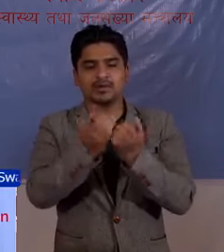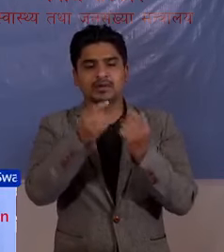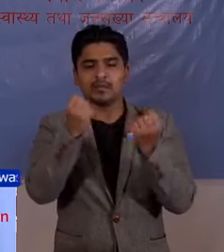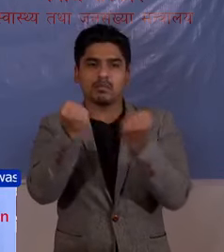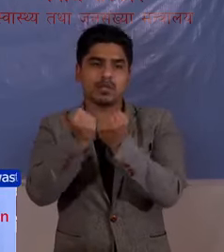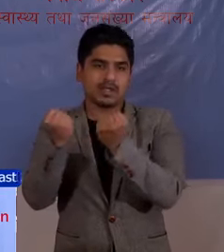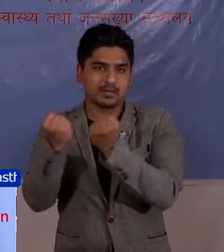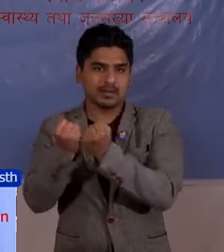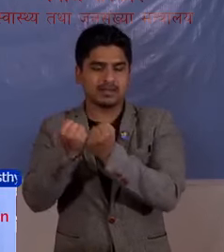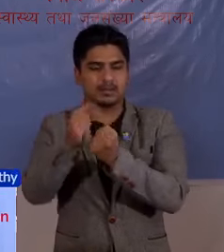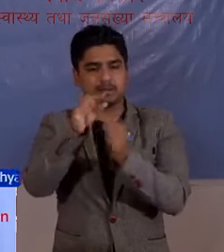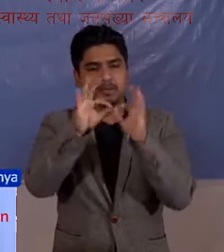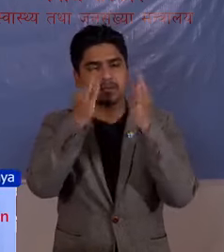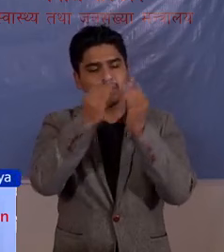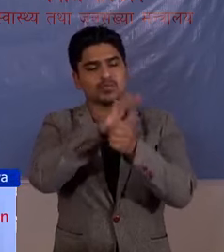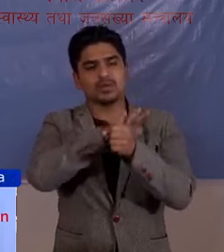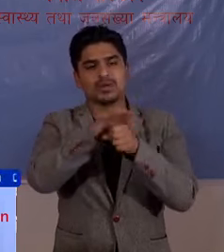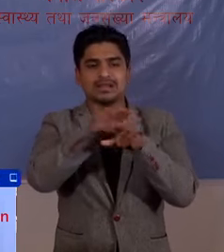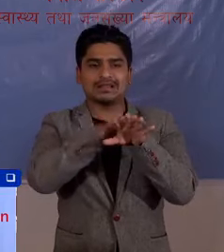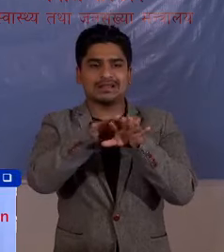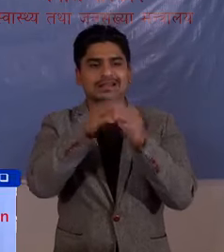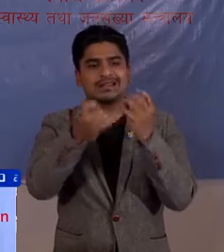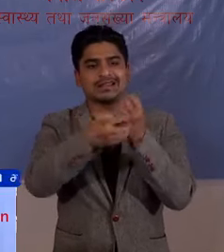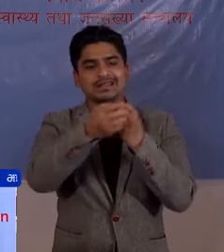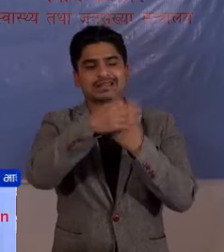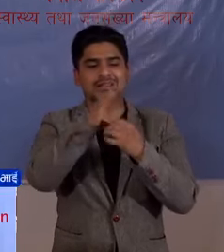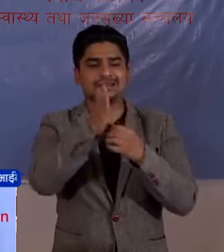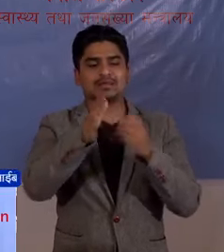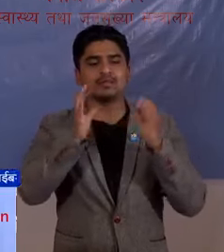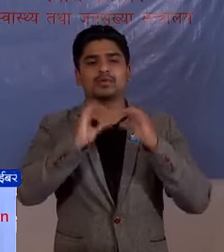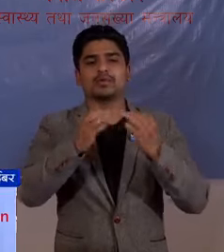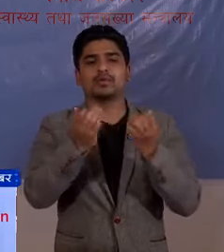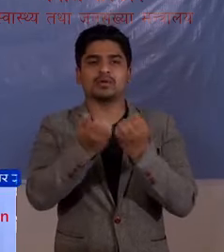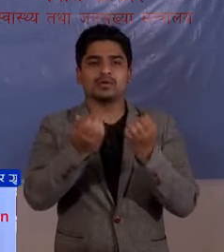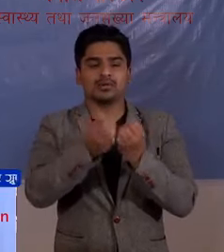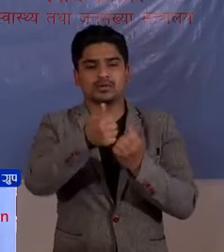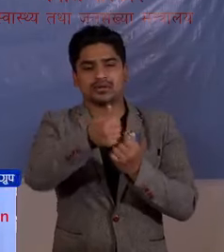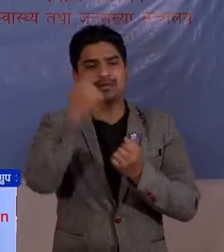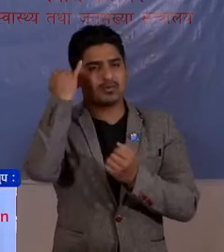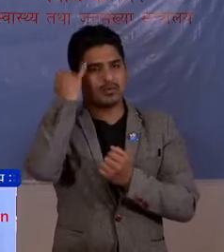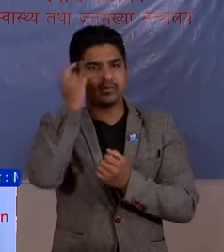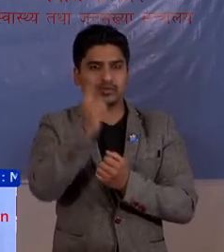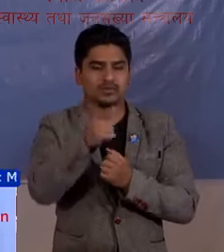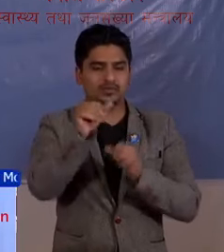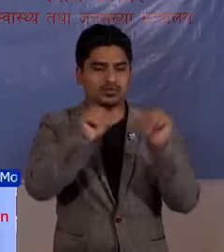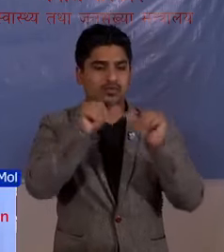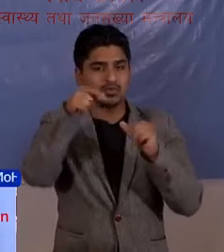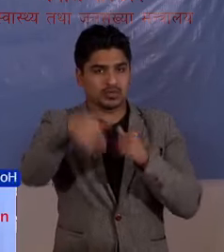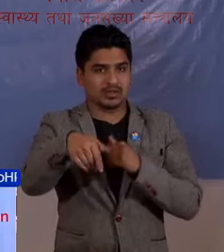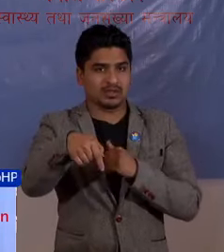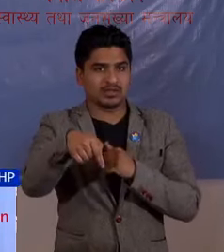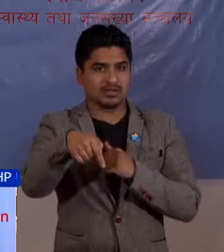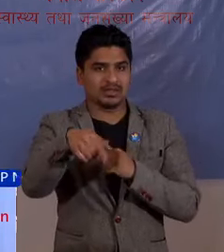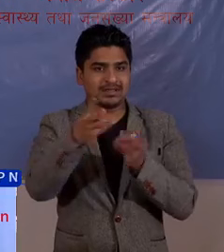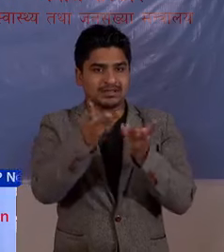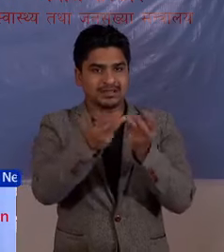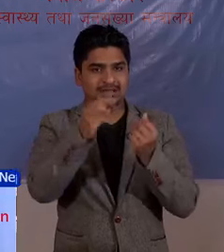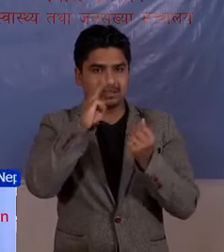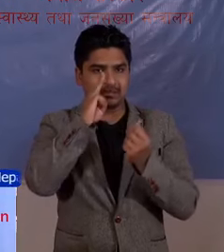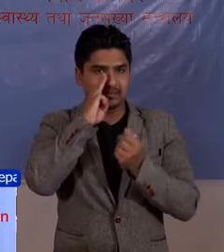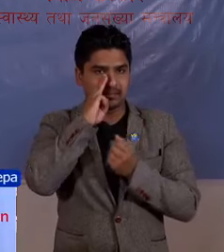यो लकडाउन विश्वभरि नै धेरैजसो देशले अपनाएको एउटा उपाय हो, जो अहिलेको